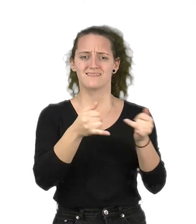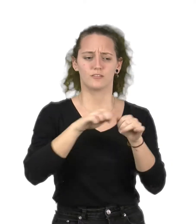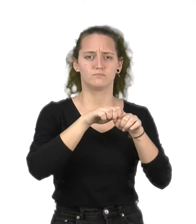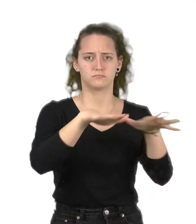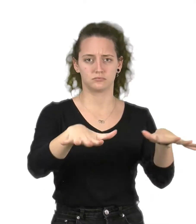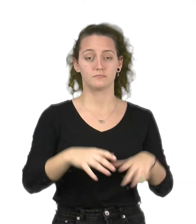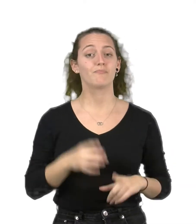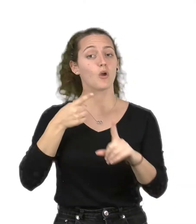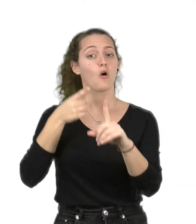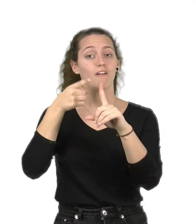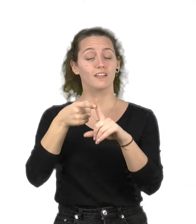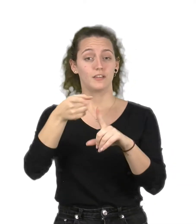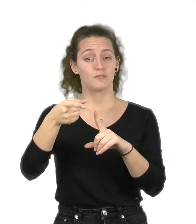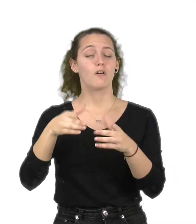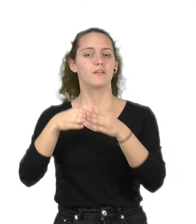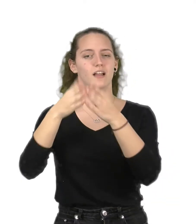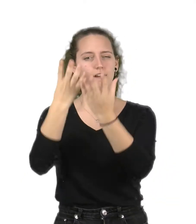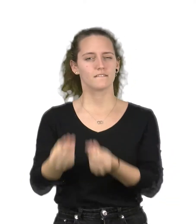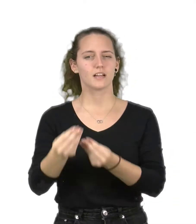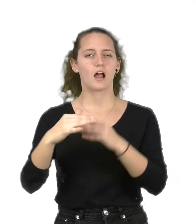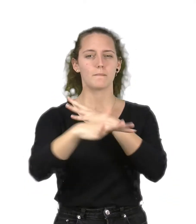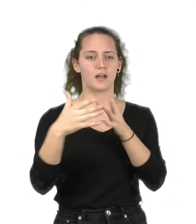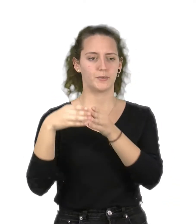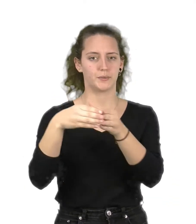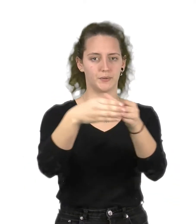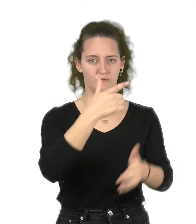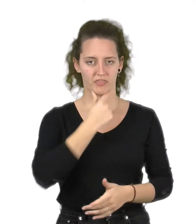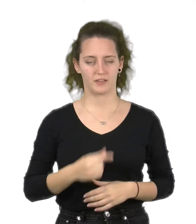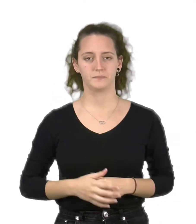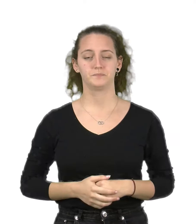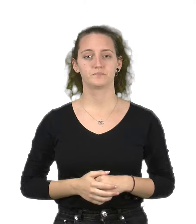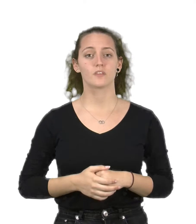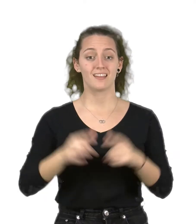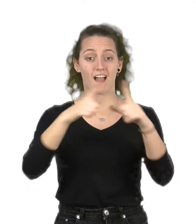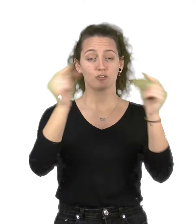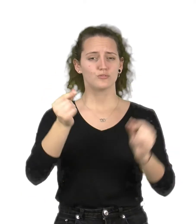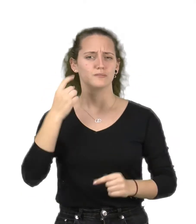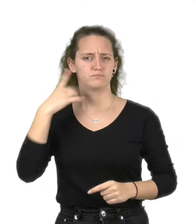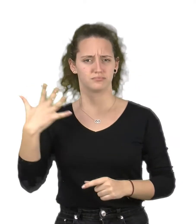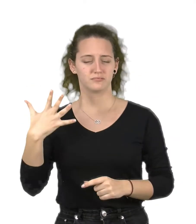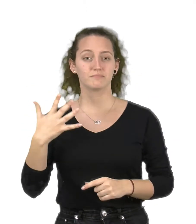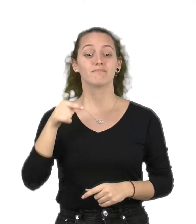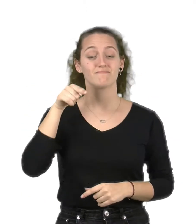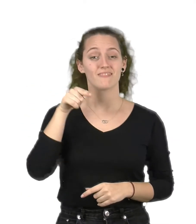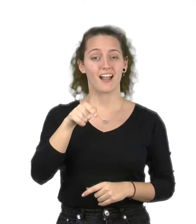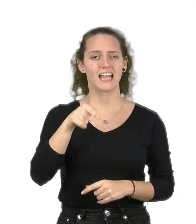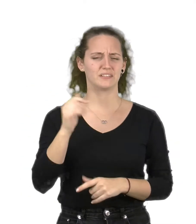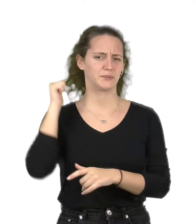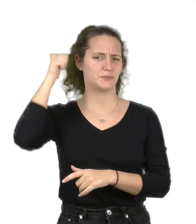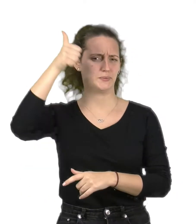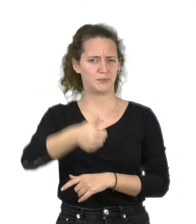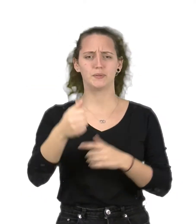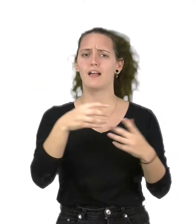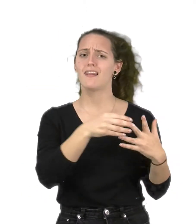para facilitar la botadura de las naves. Muy afamados en Asturias, tuvieron, durante mucho tiempo,